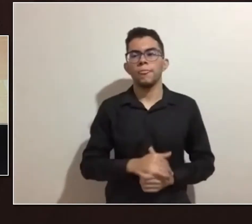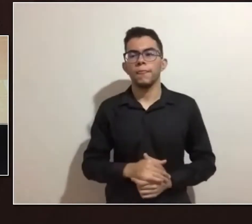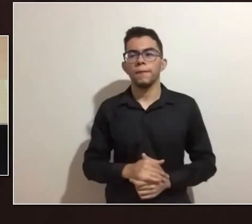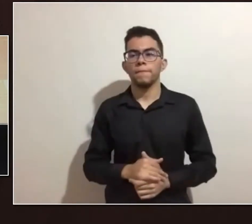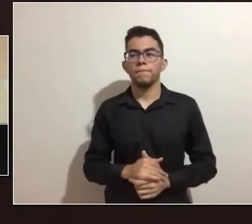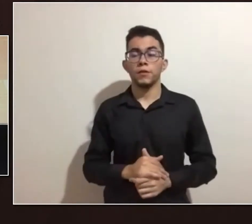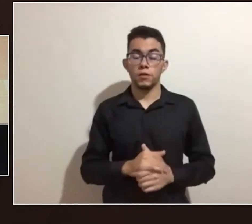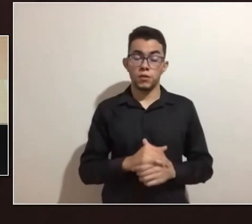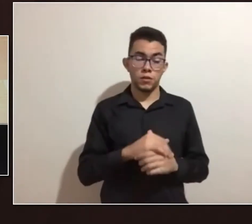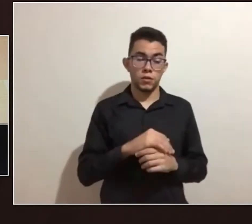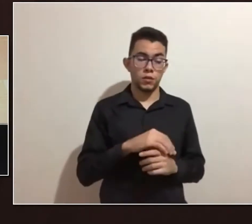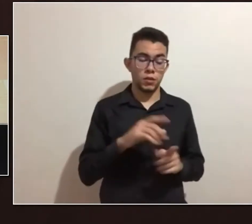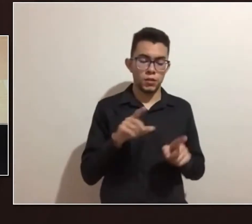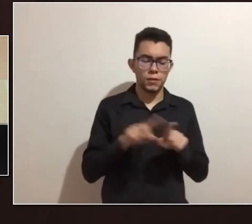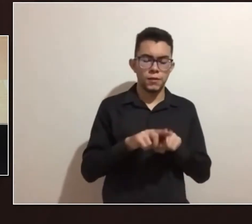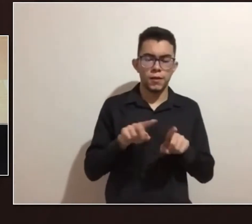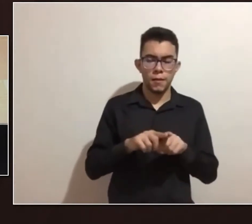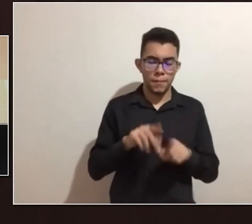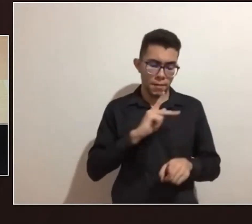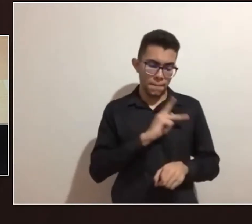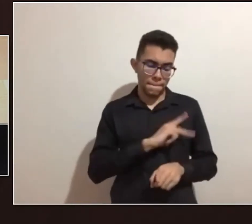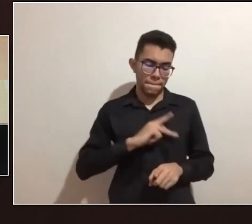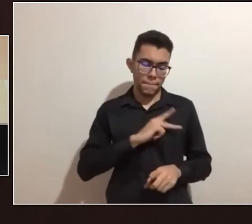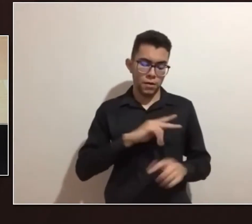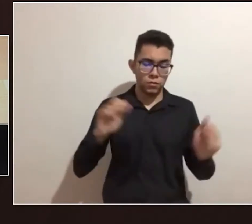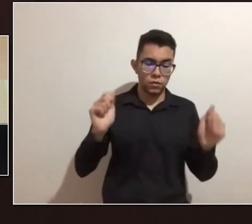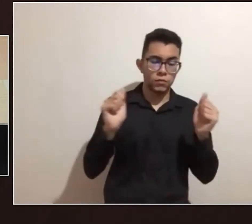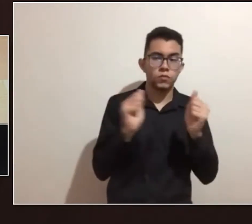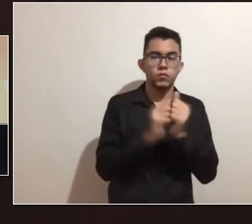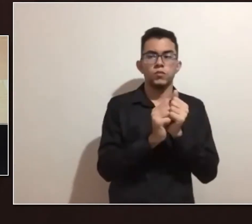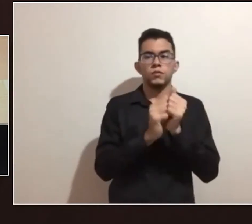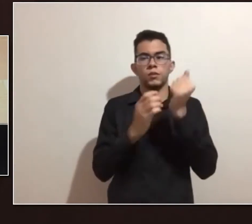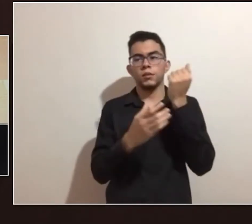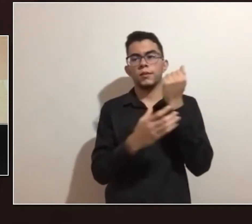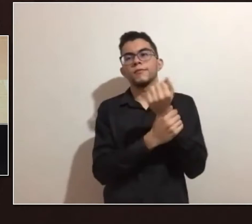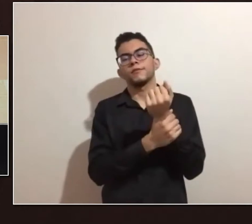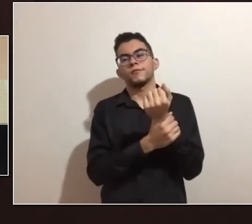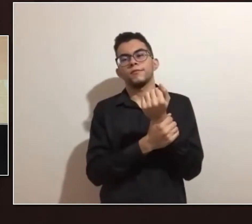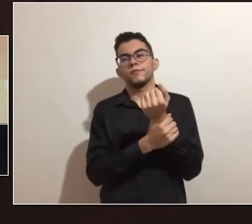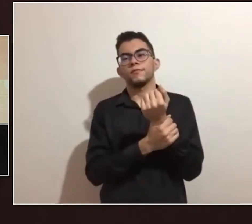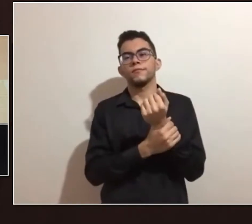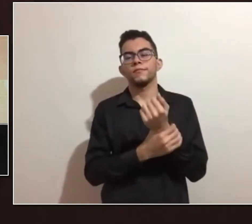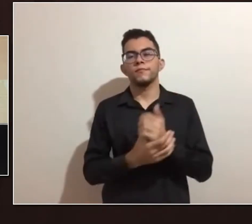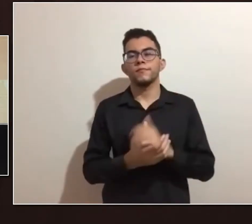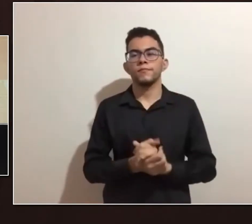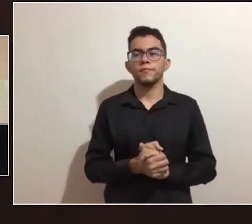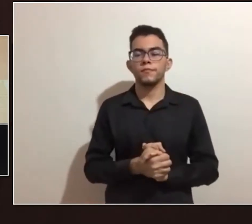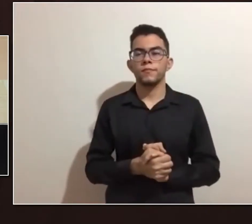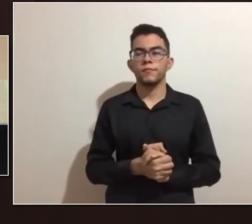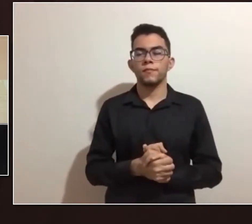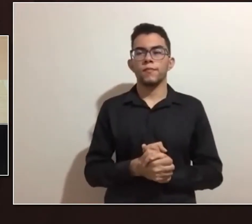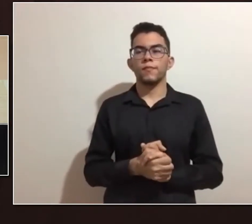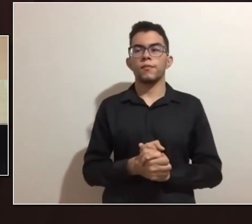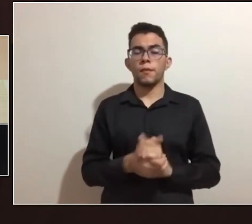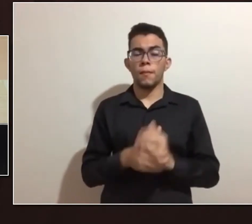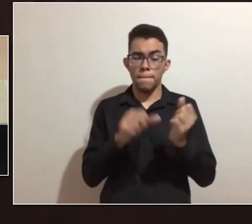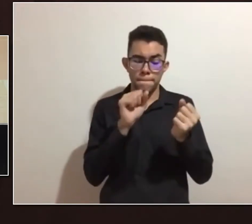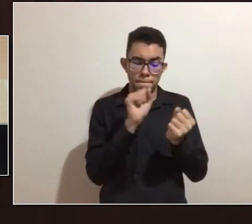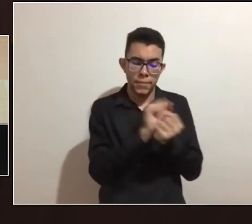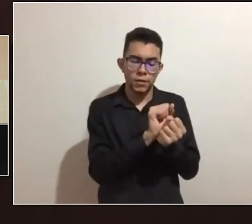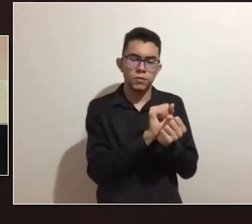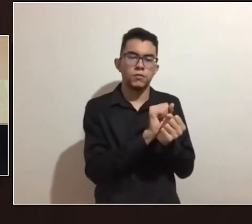prisão, esses dois companheiros de prisão de Paulo, tá? Então,